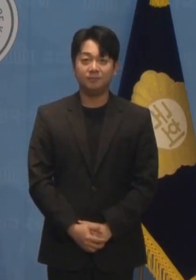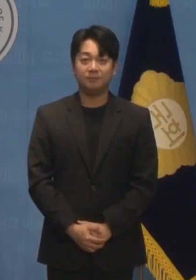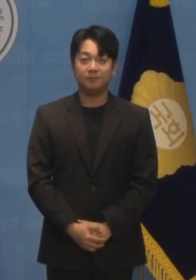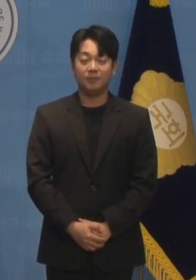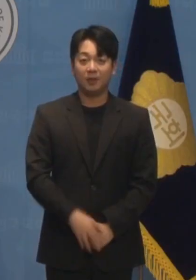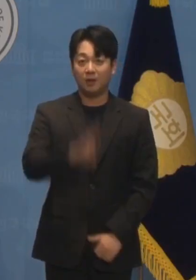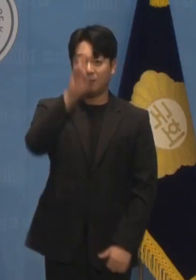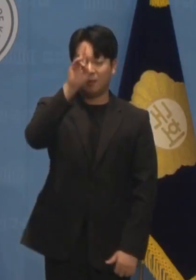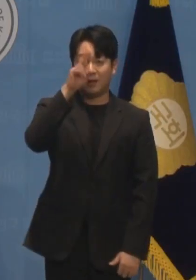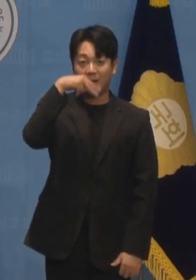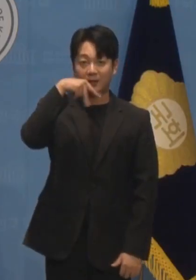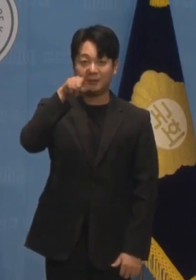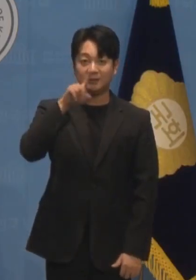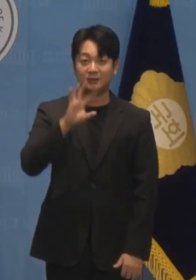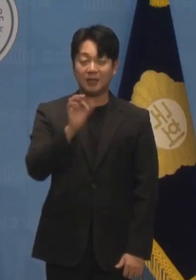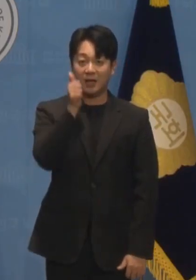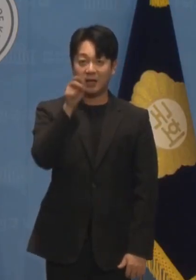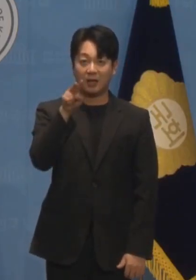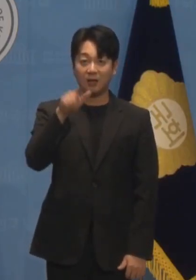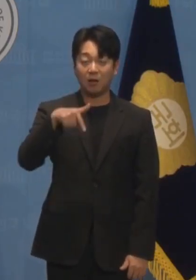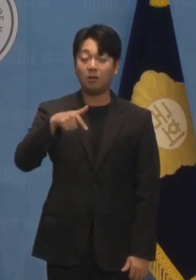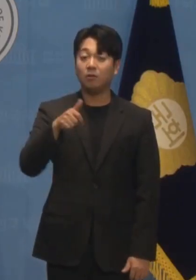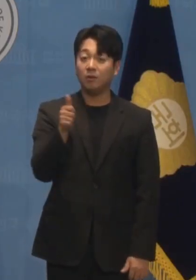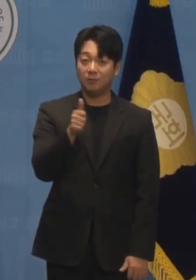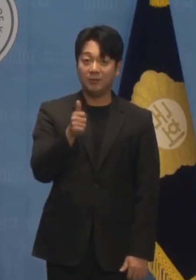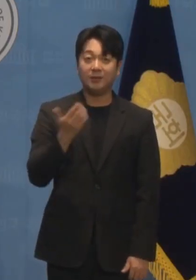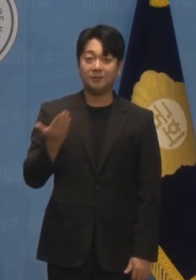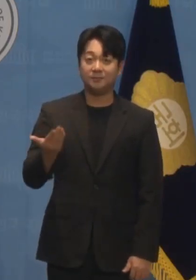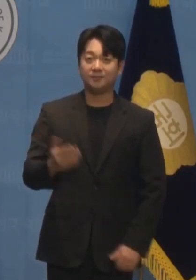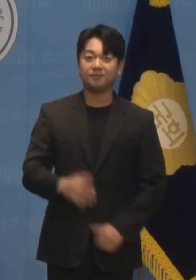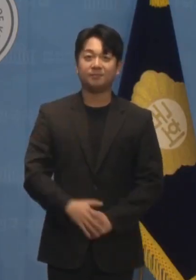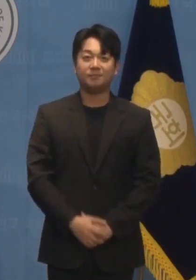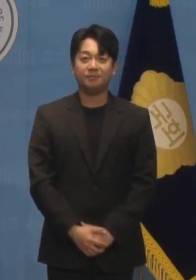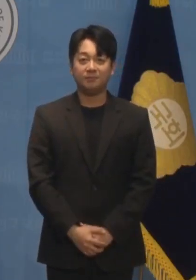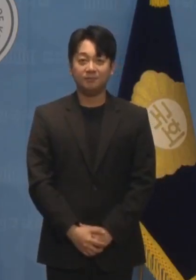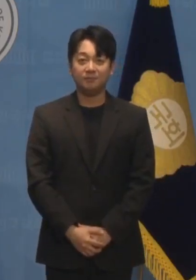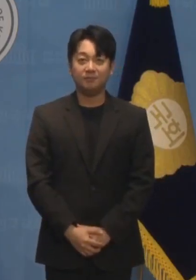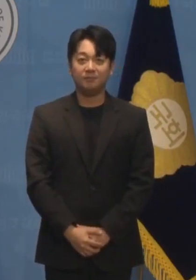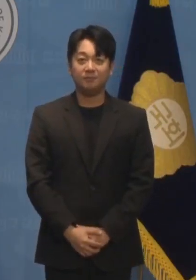박상혁 의원입니다. 지금부터 저희 공보단의 성명을